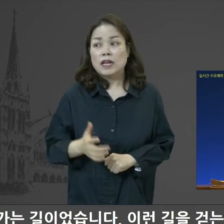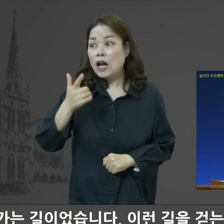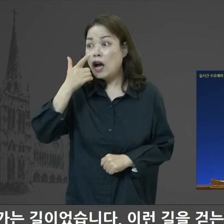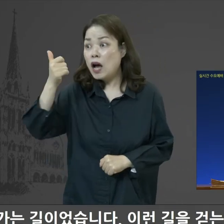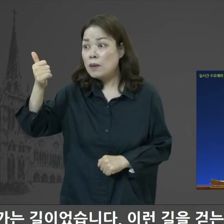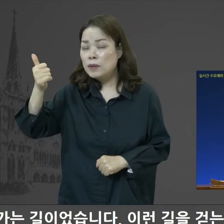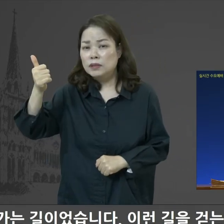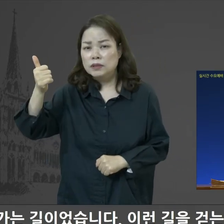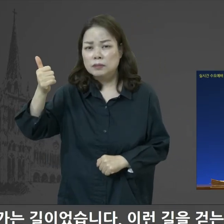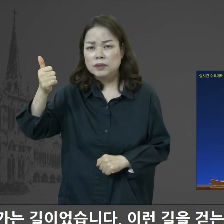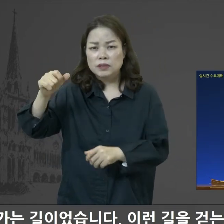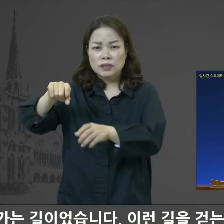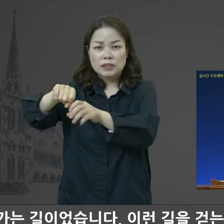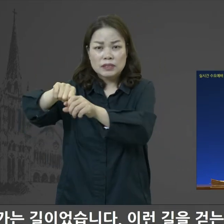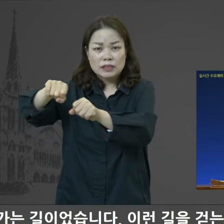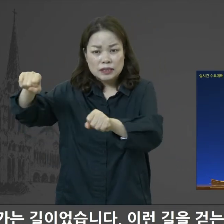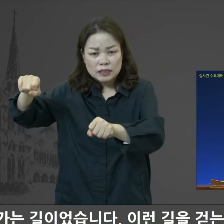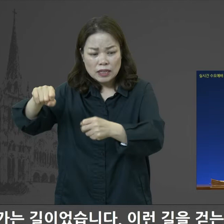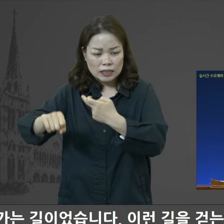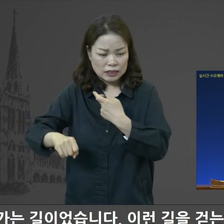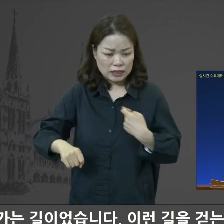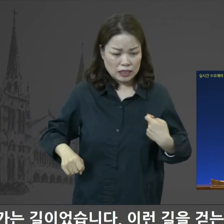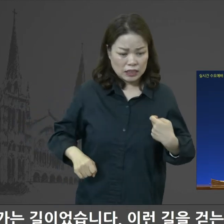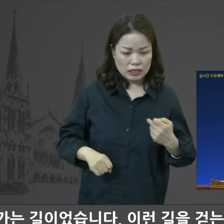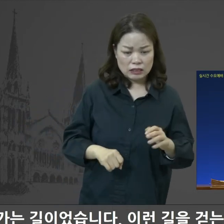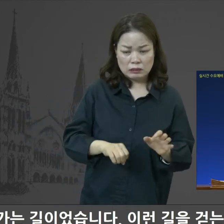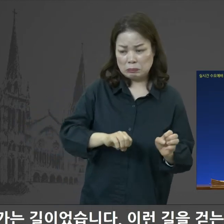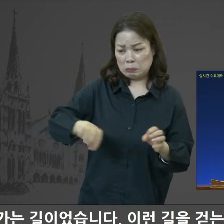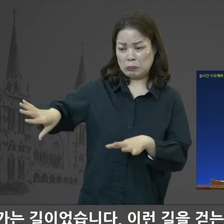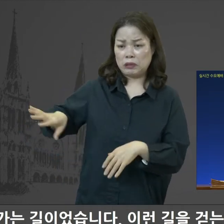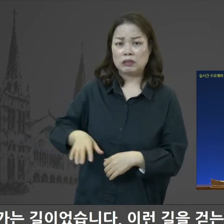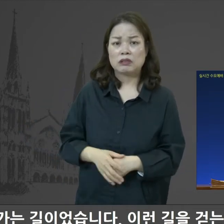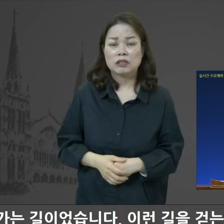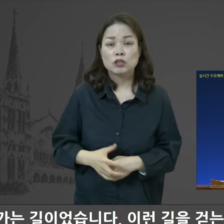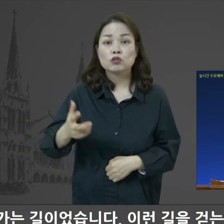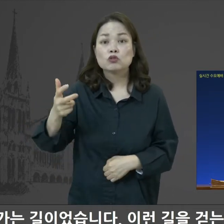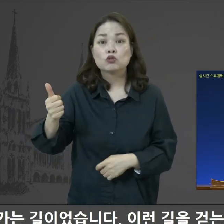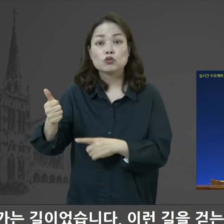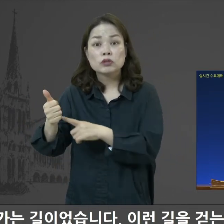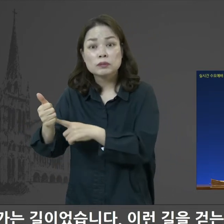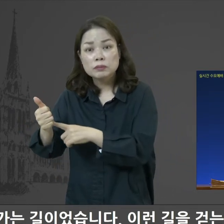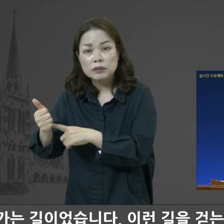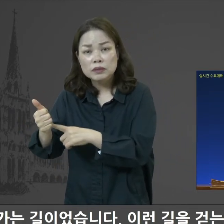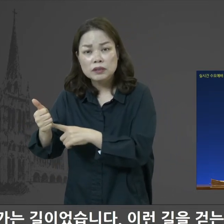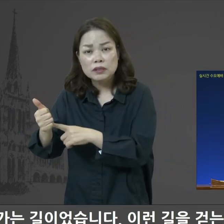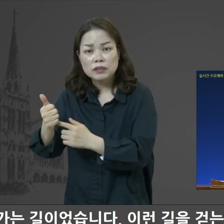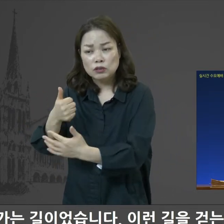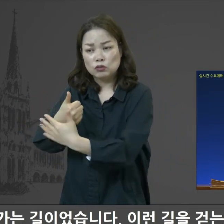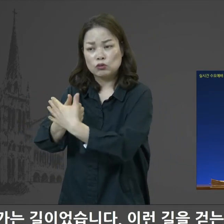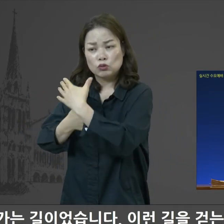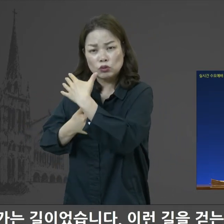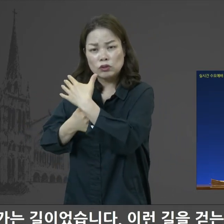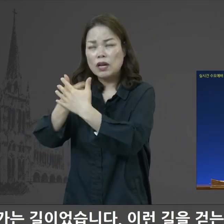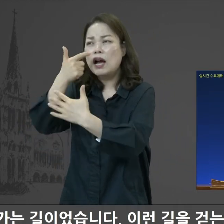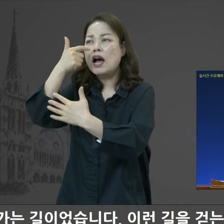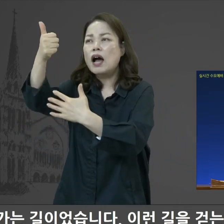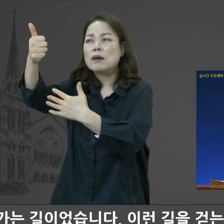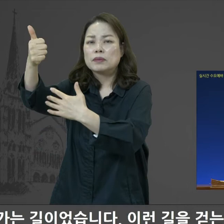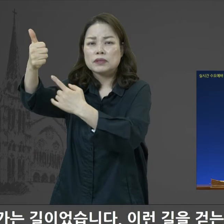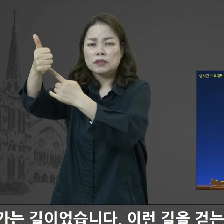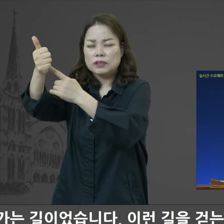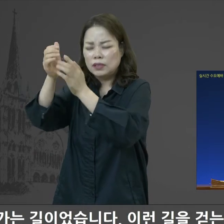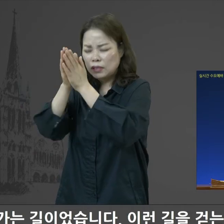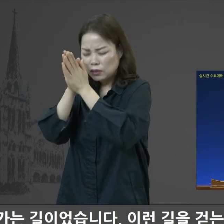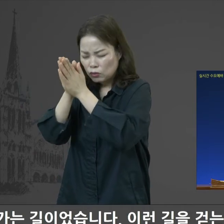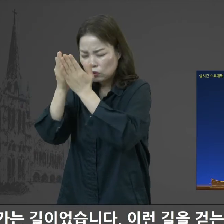아버지는 칼을 들었고 제자들은 외면했습니다. 그러나 주님은 칼을 든 아버지께